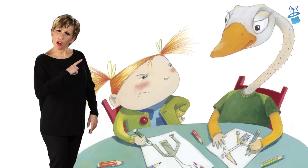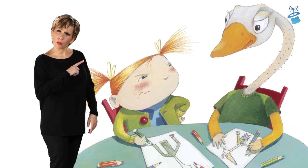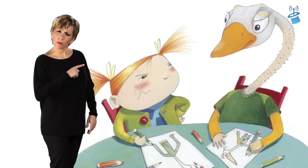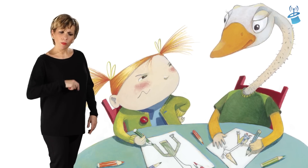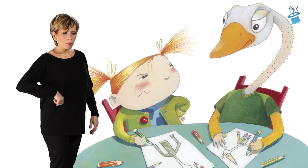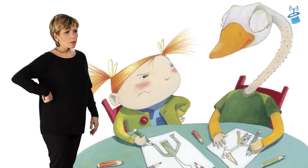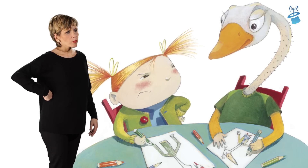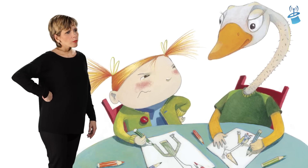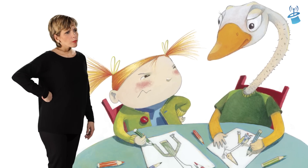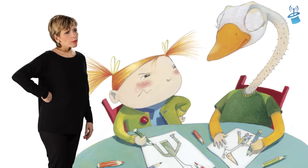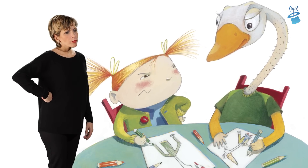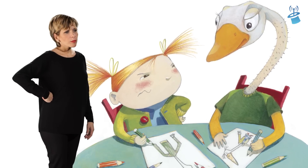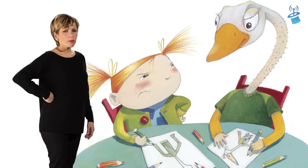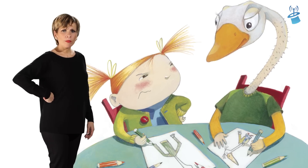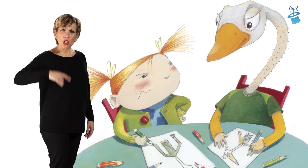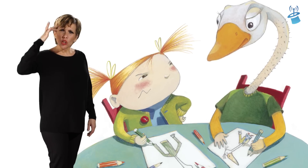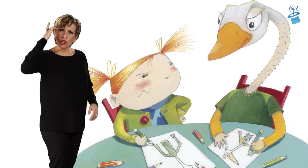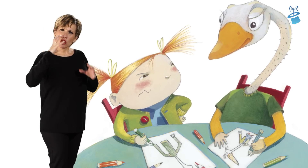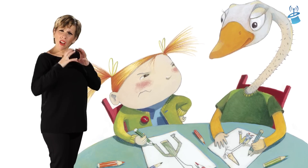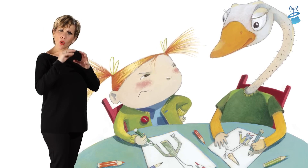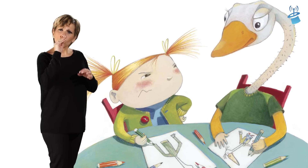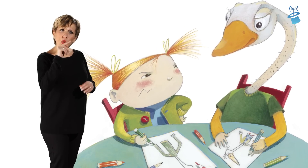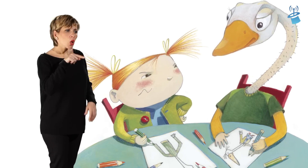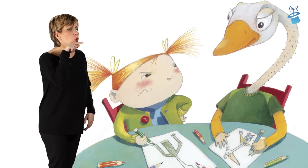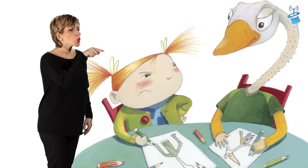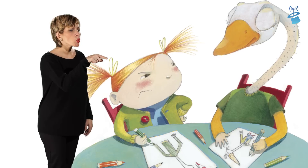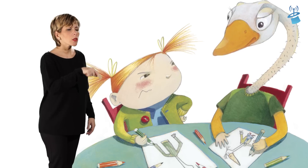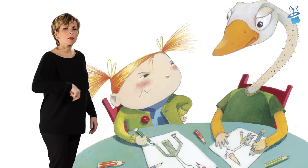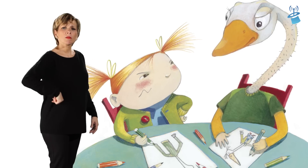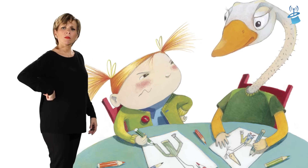Dirò a mio fratello che cervello di struzzo sarà lui.